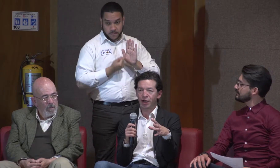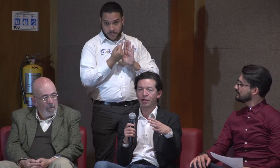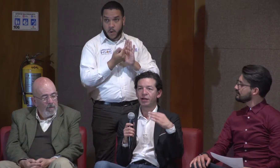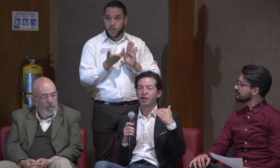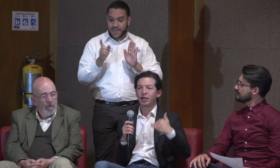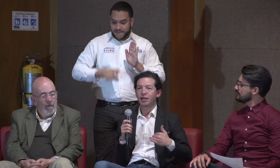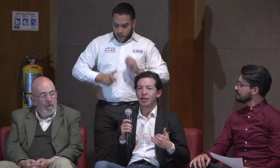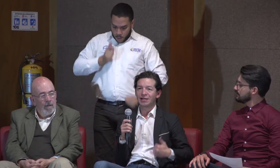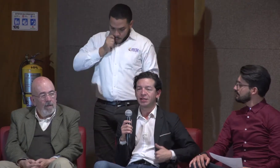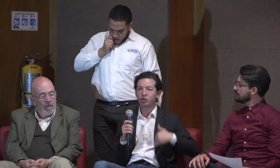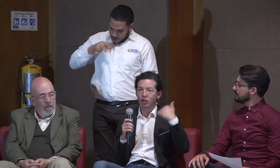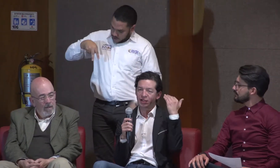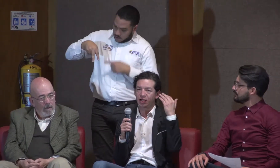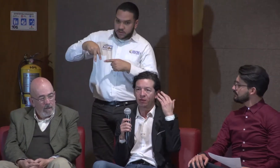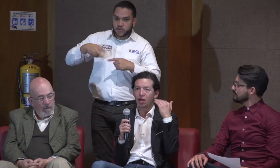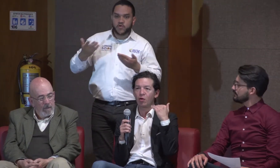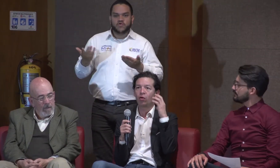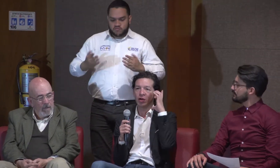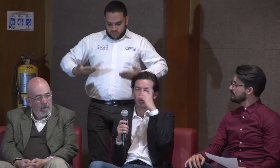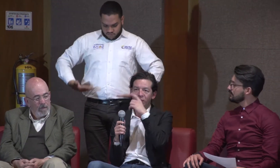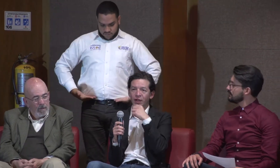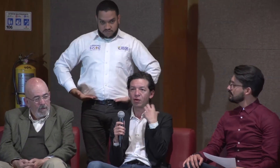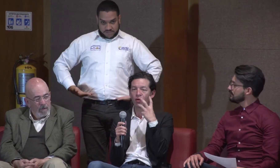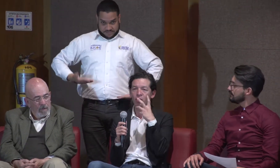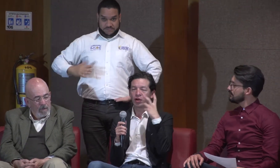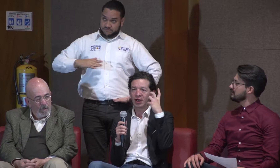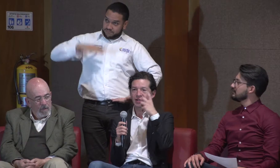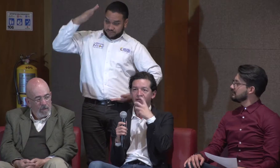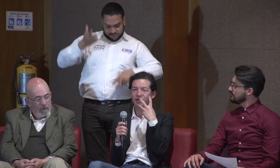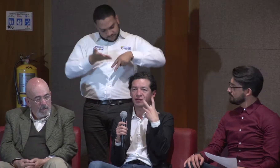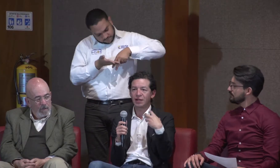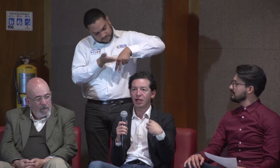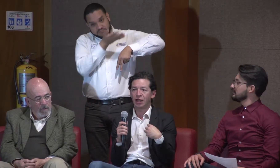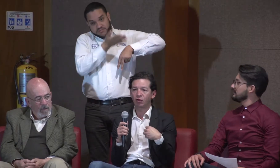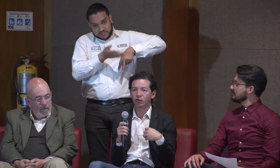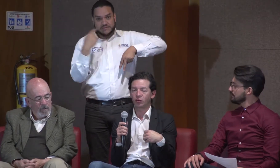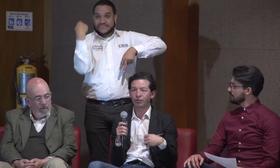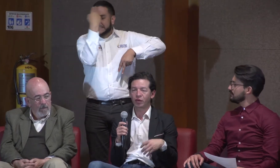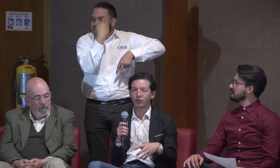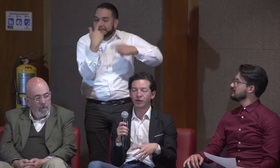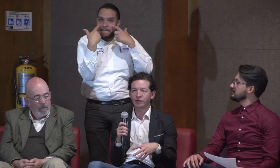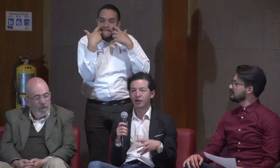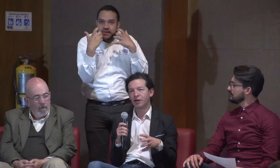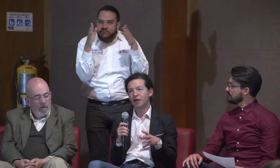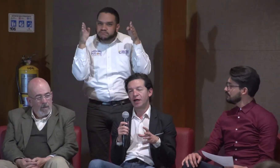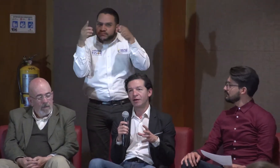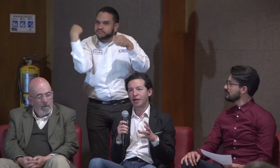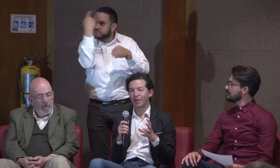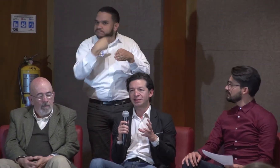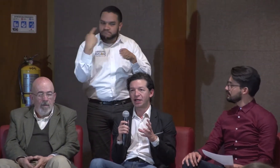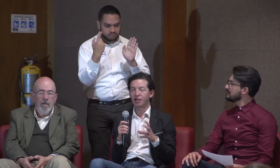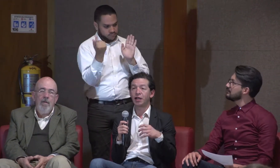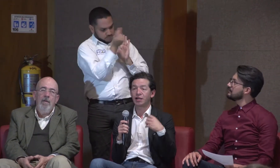figura humana, de la cintura hacia arriba o en lo posible como hacer énfasis en el rostro. Entonces